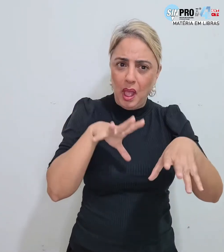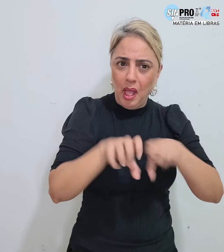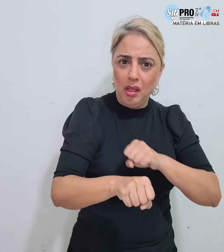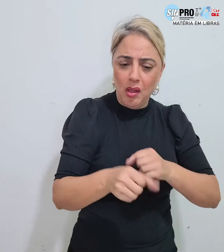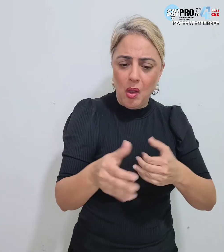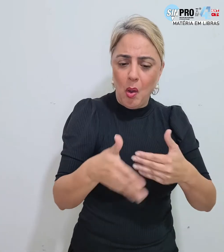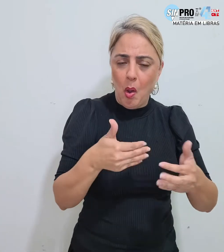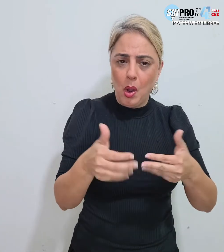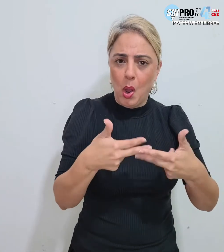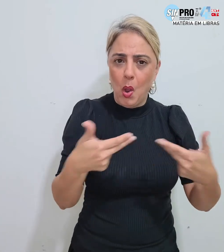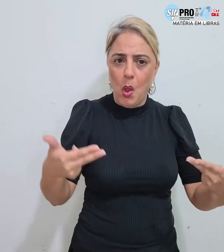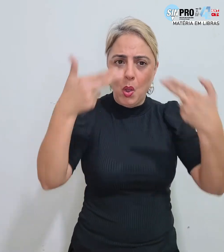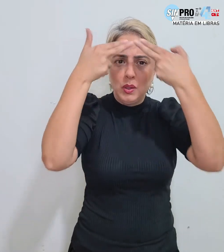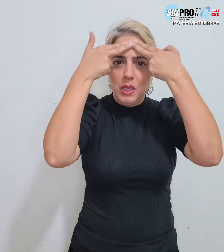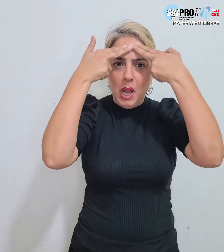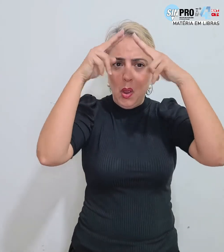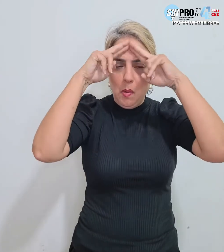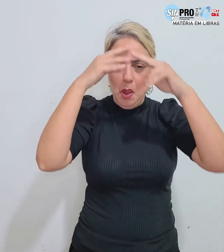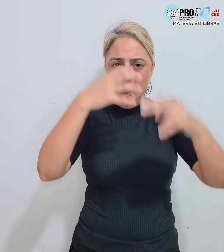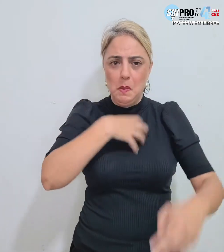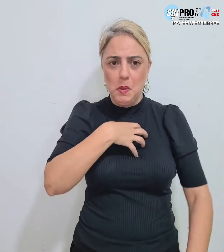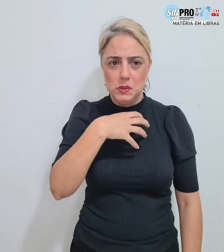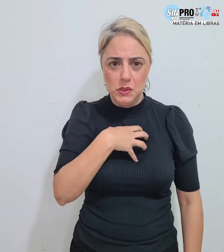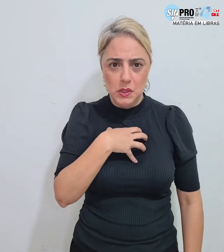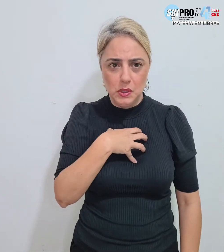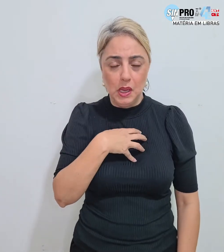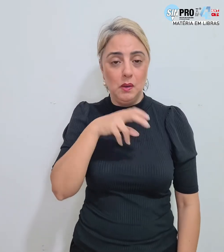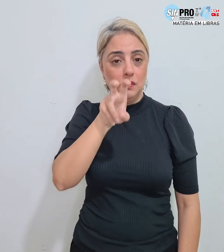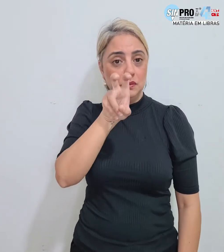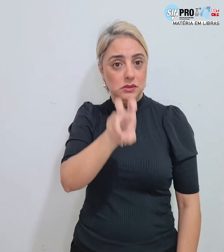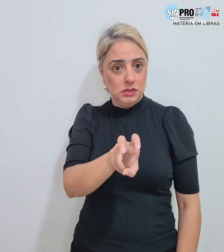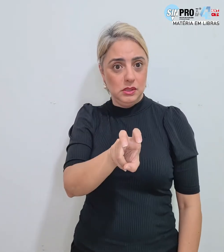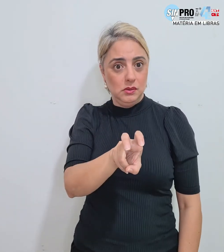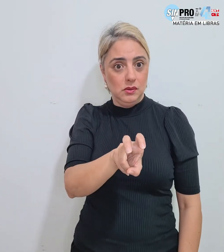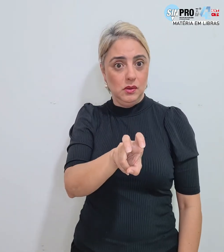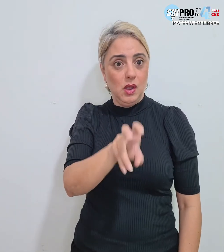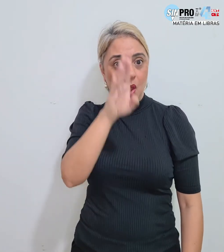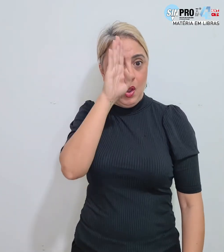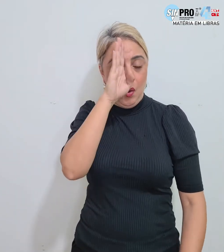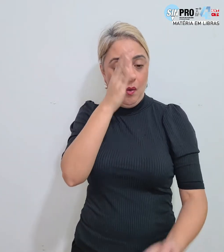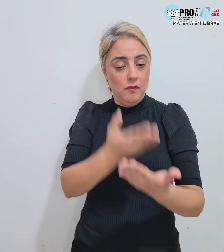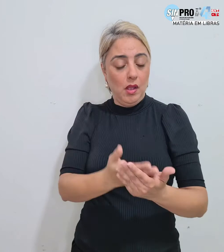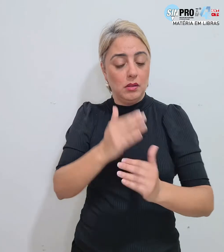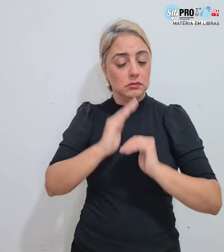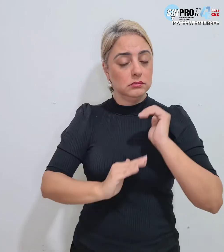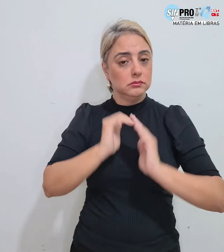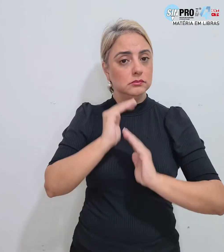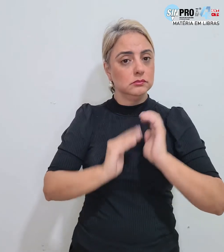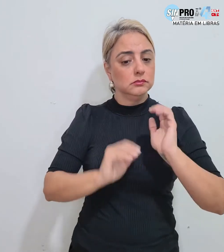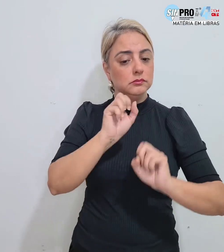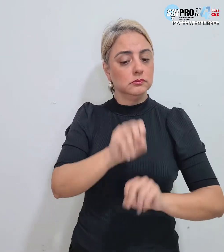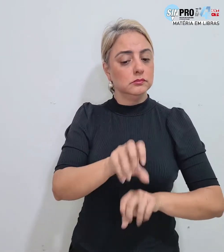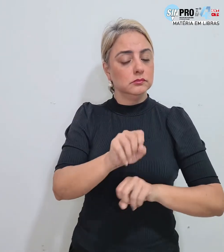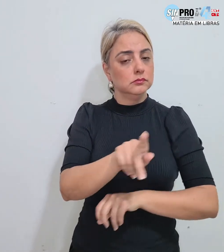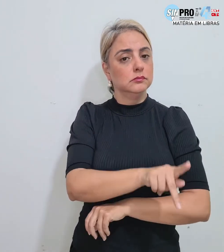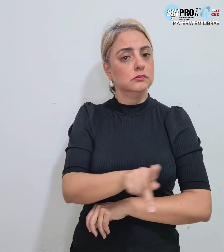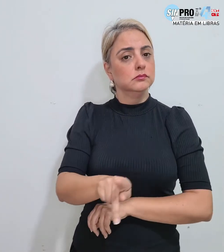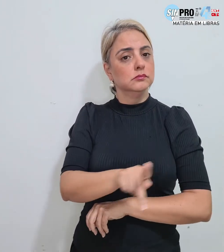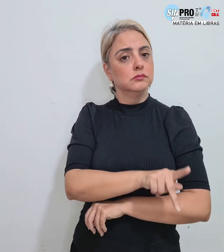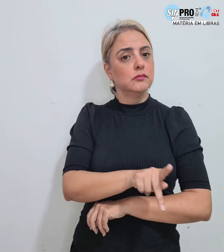ou qualquer outro trauma emocional. 5. Confiar no profissionalismo dos educadores.